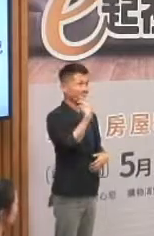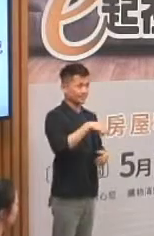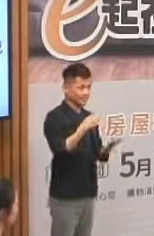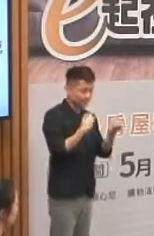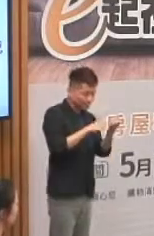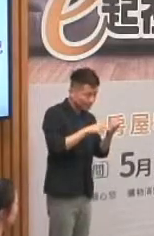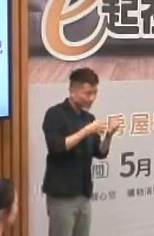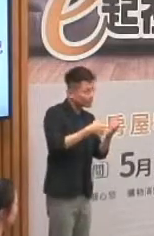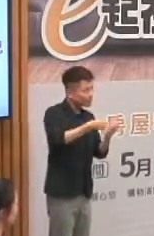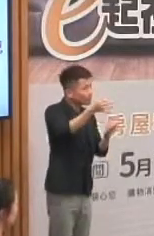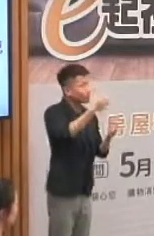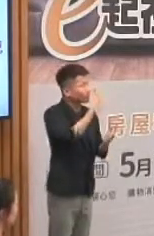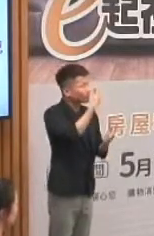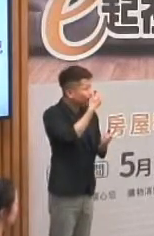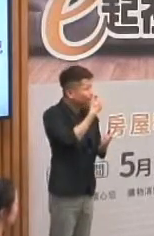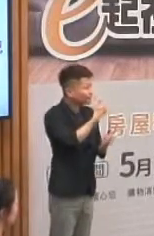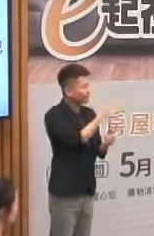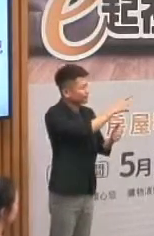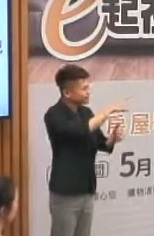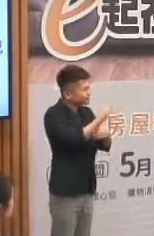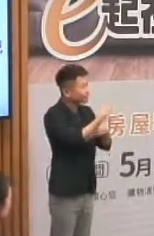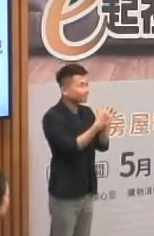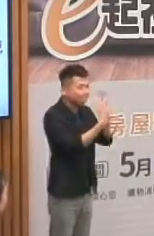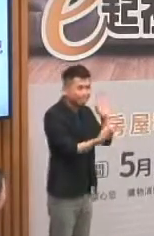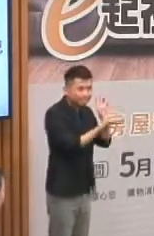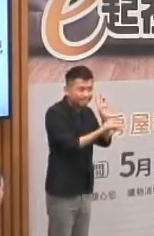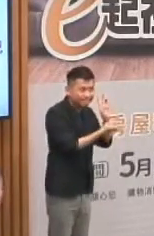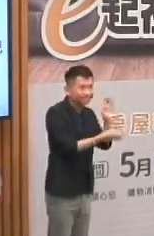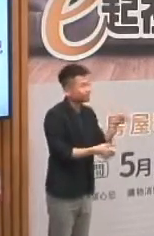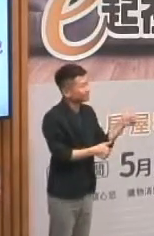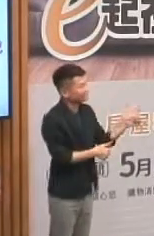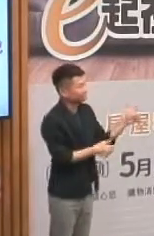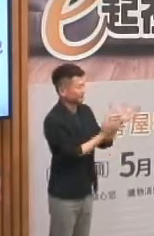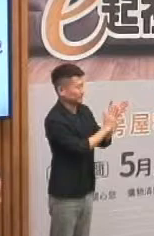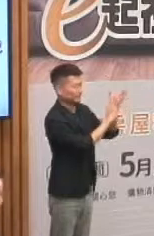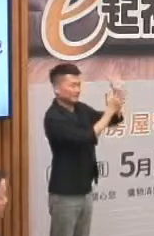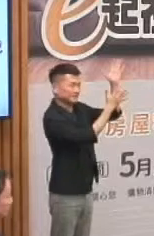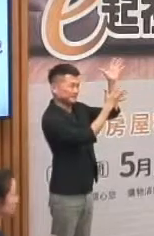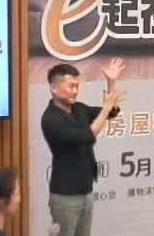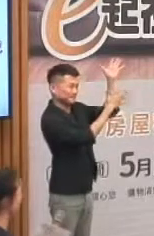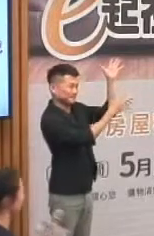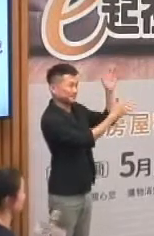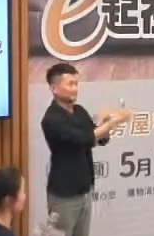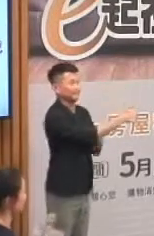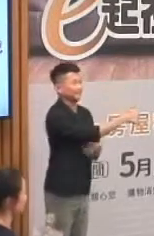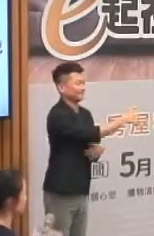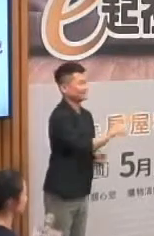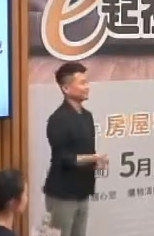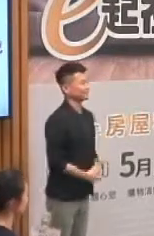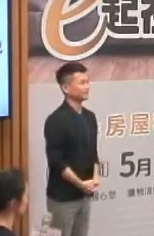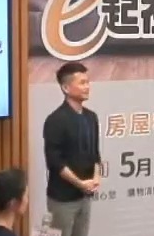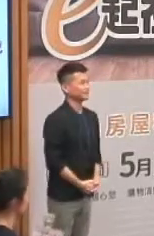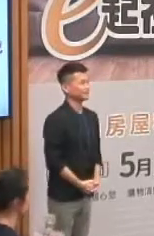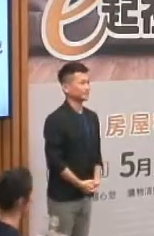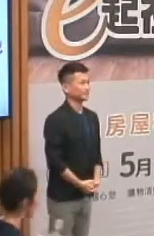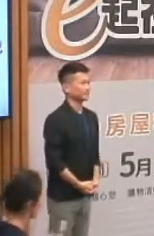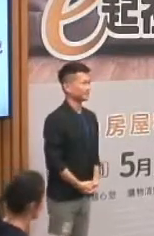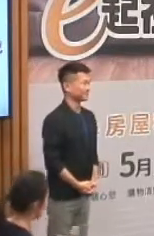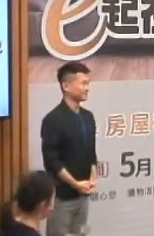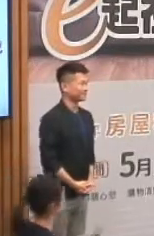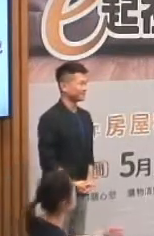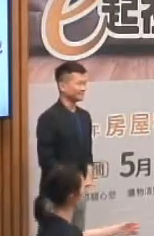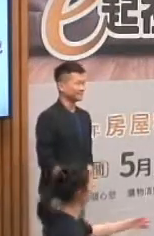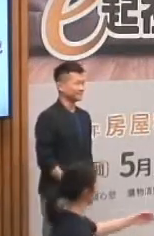手方便的 app， 也谢谢我们金颖跟我们做很详细的分享，掌声谢谢金颖。 谢谢。